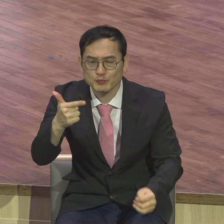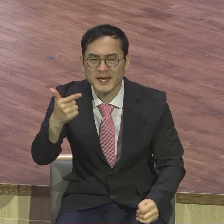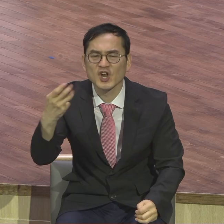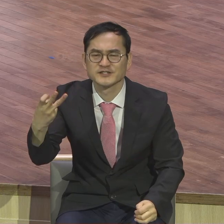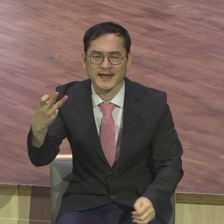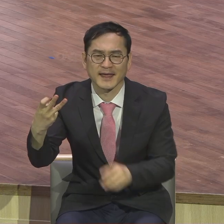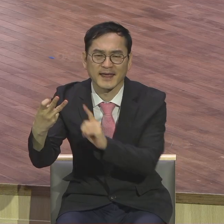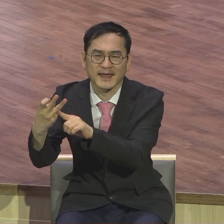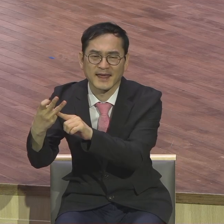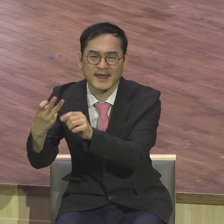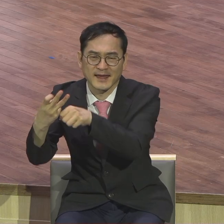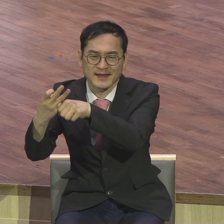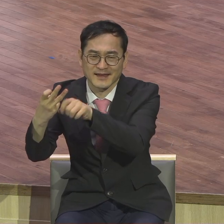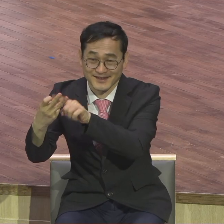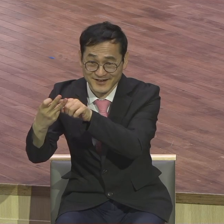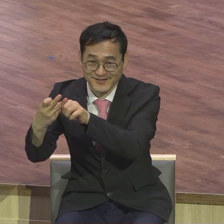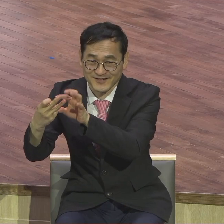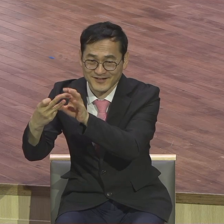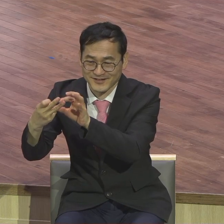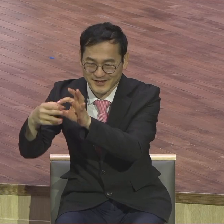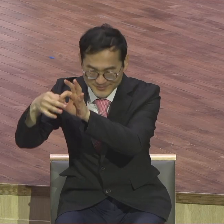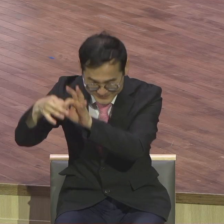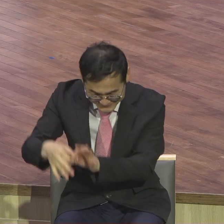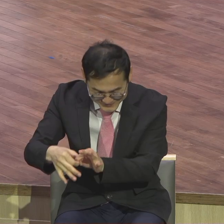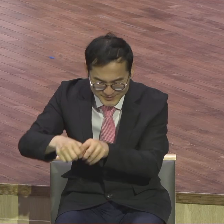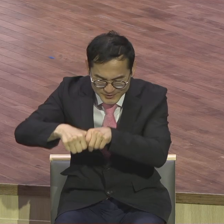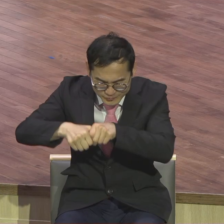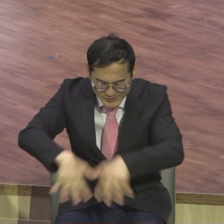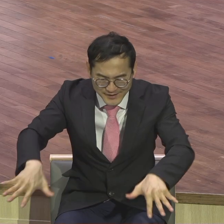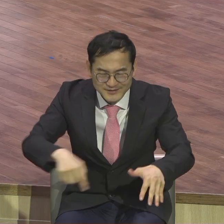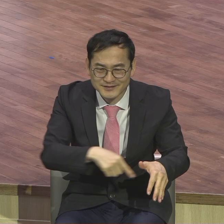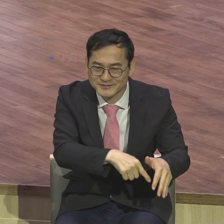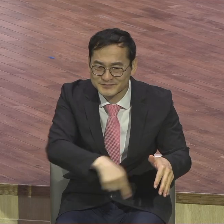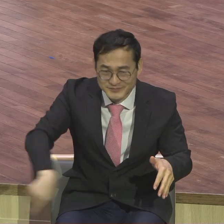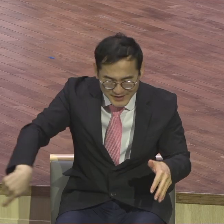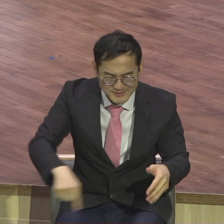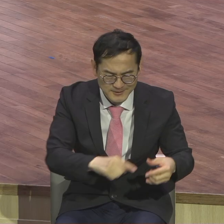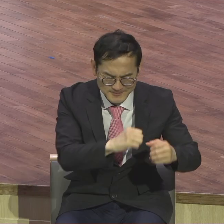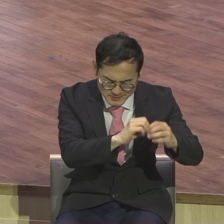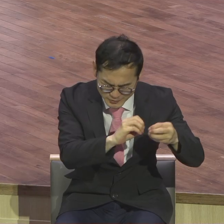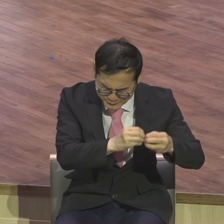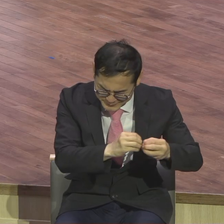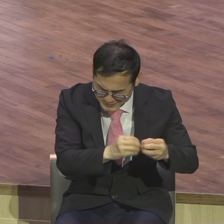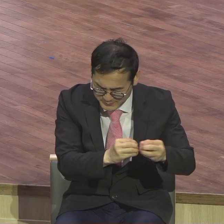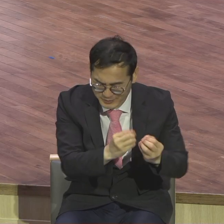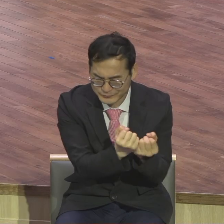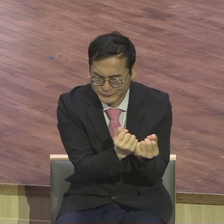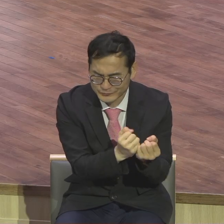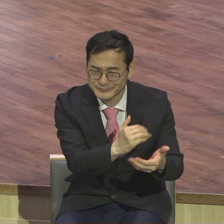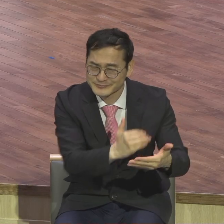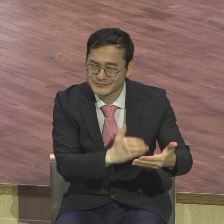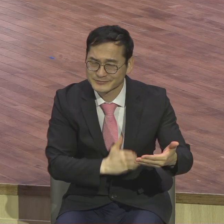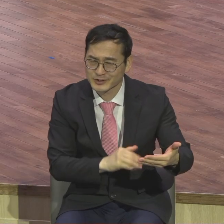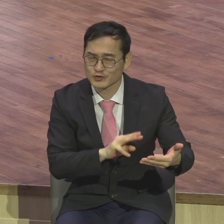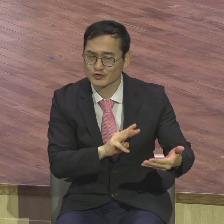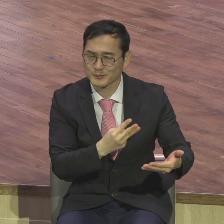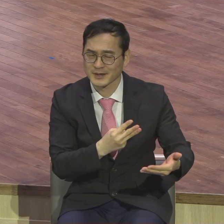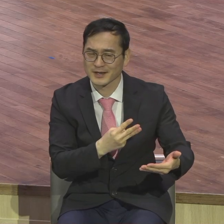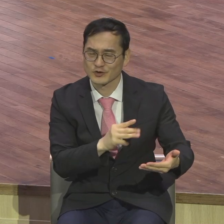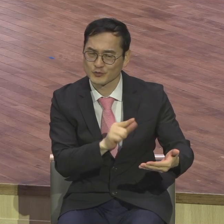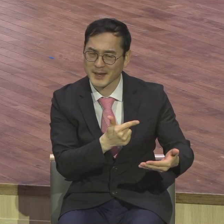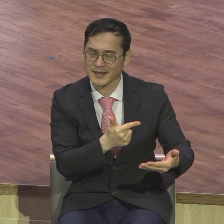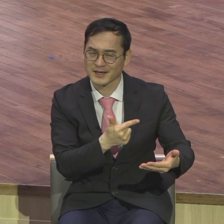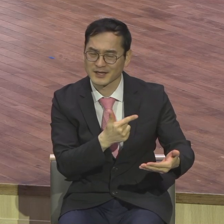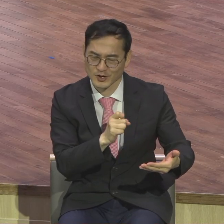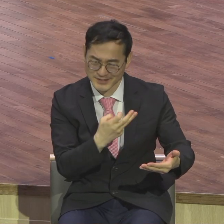248개의 하라라는 적극적 개명과 하지 마라라고 하는 365개의